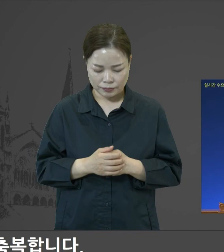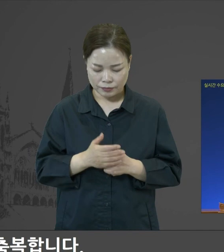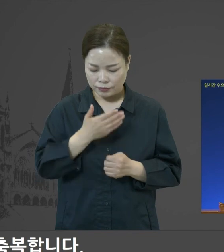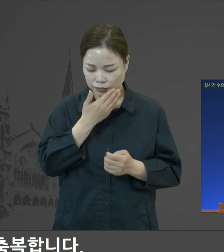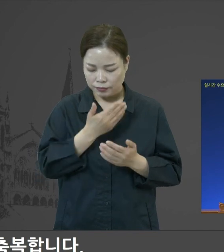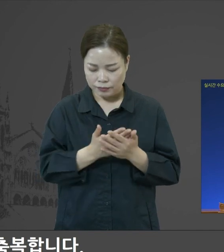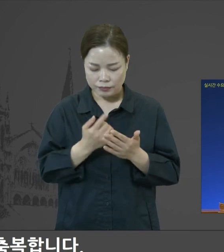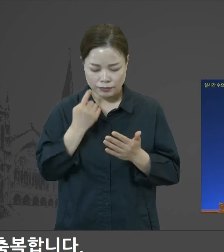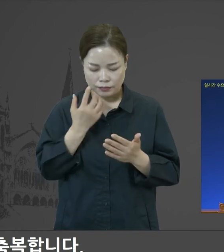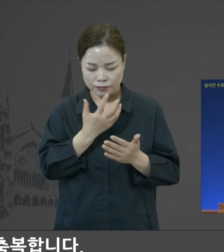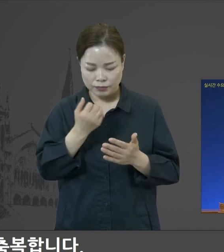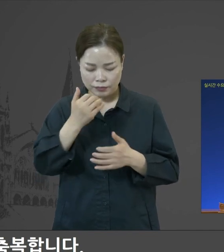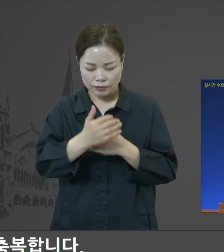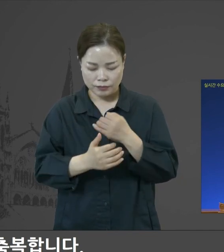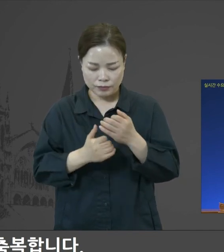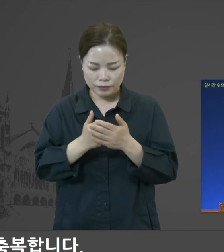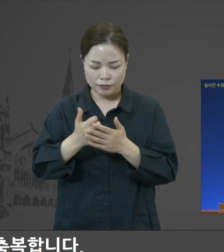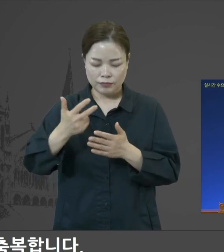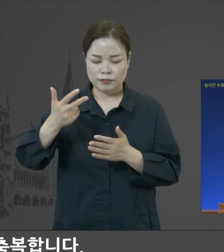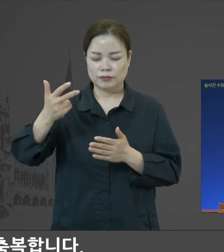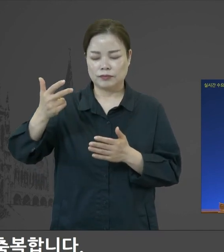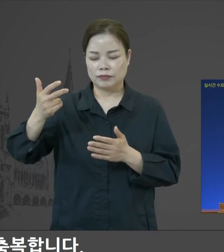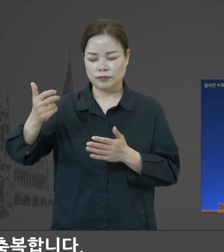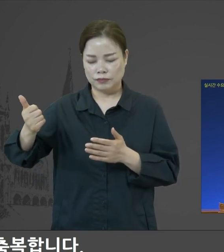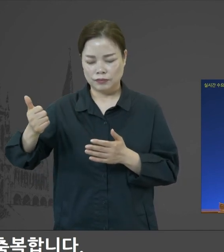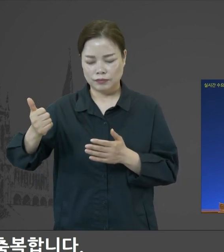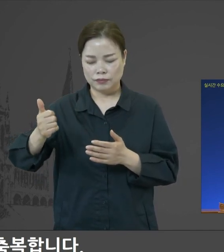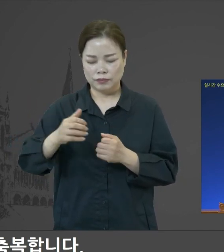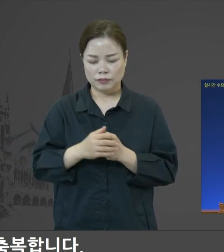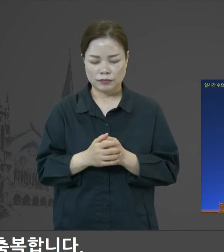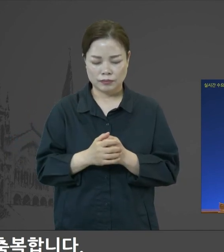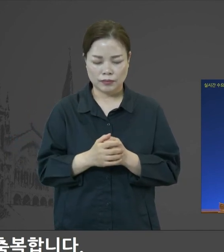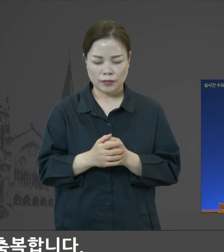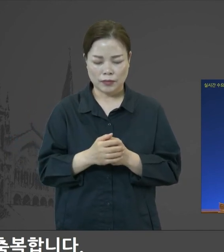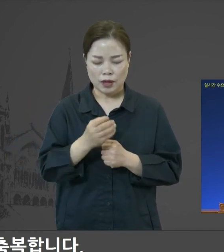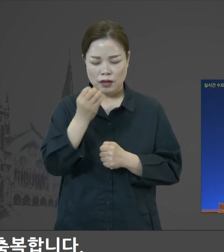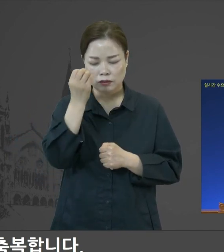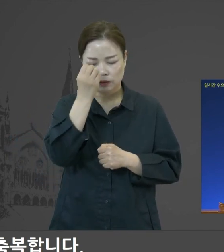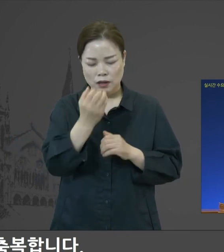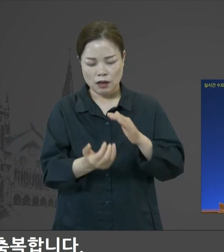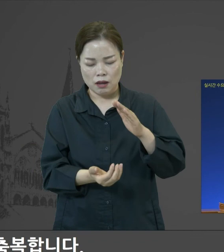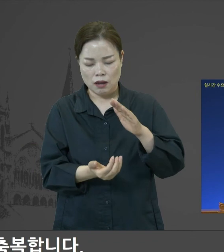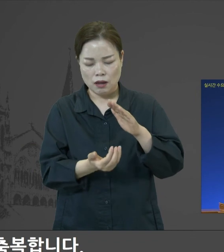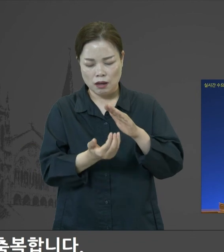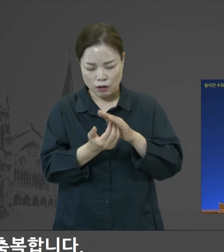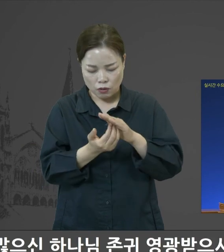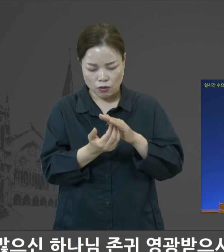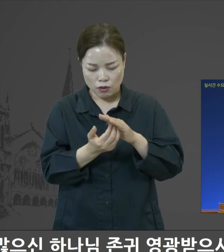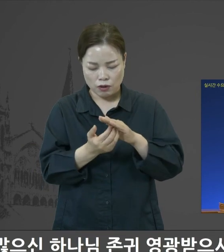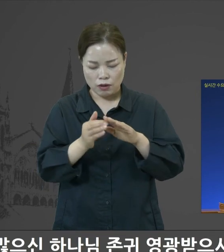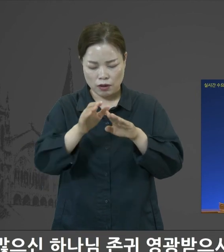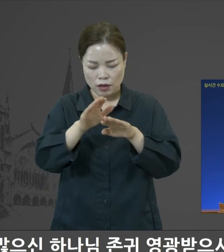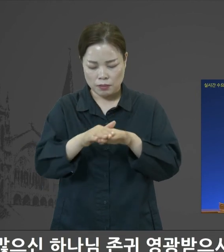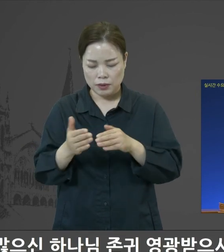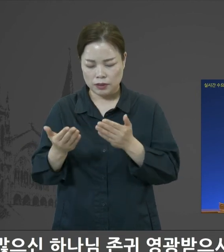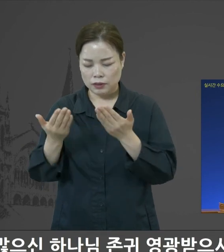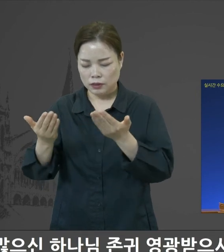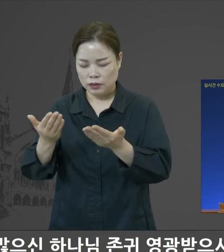존귀 영광 받으시기에 합당하신 주님께 최상의 가치를 올려드릴 수 있는 저희들 되게 하여